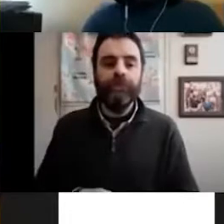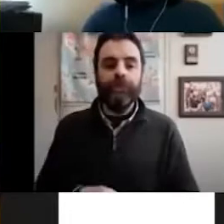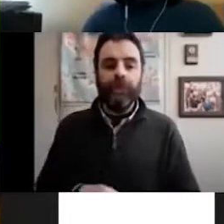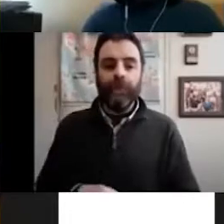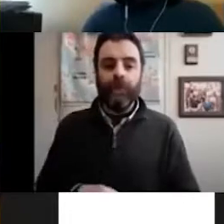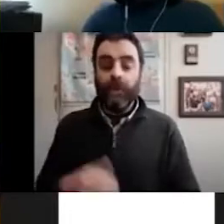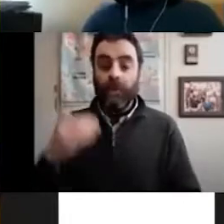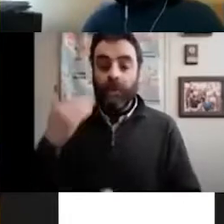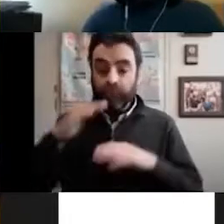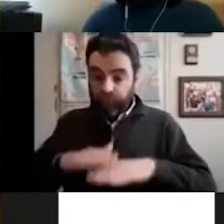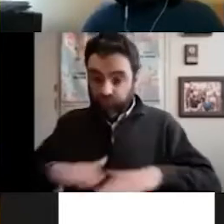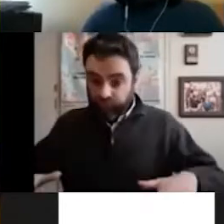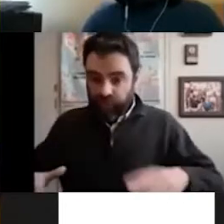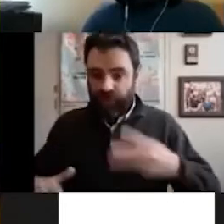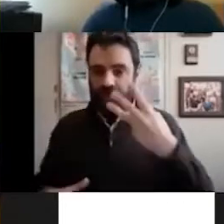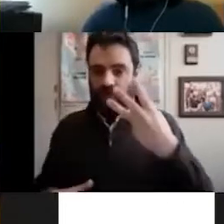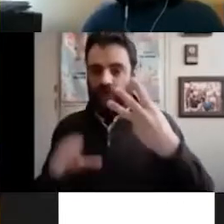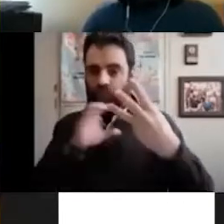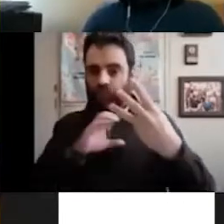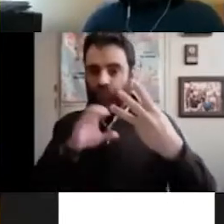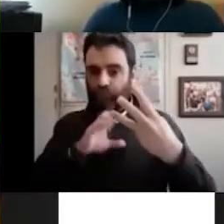Al interior de nuestra escuela hay 15 cursos.